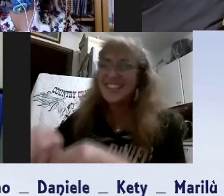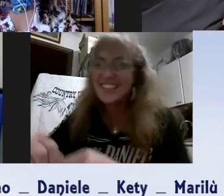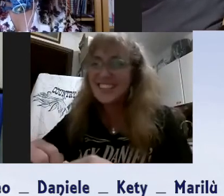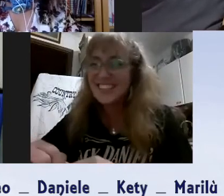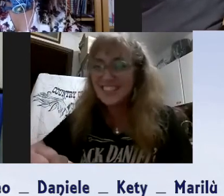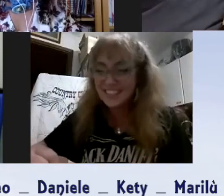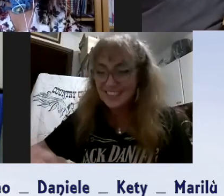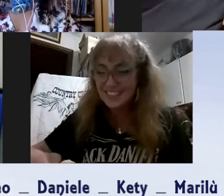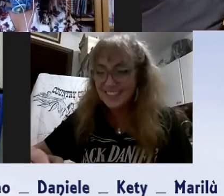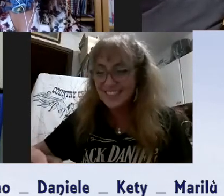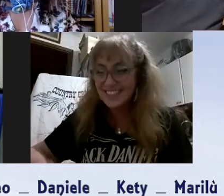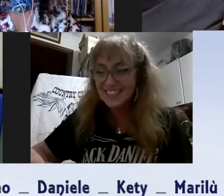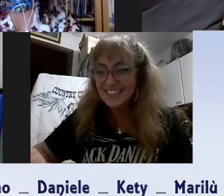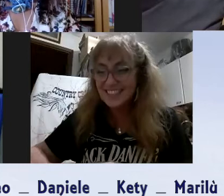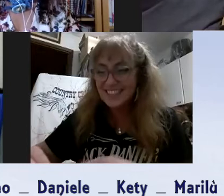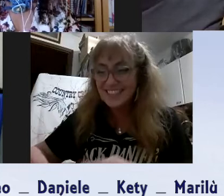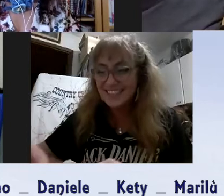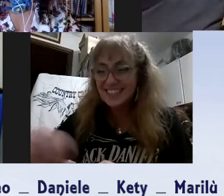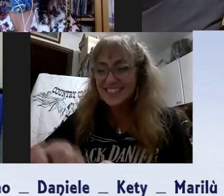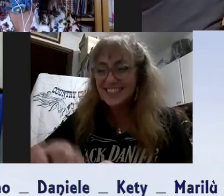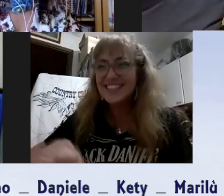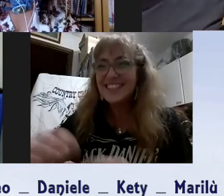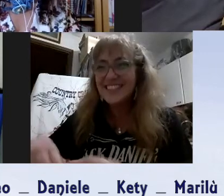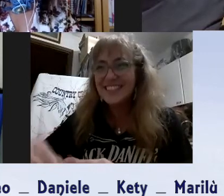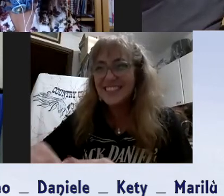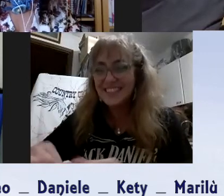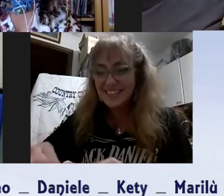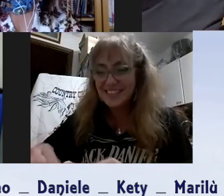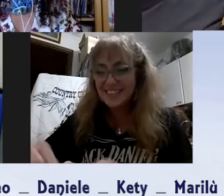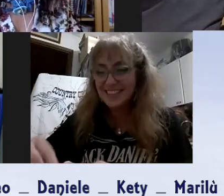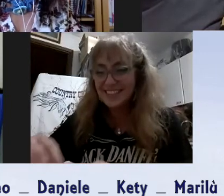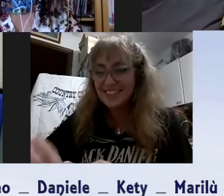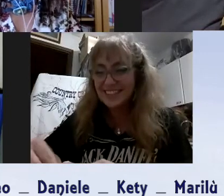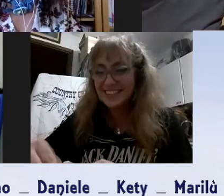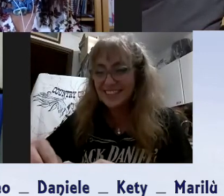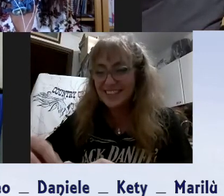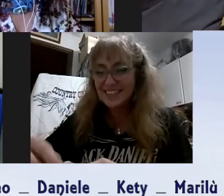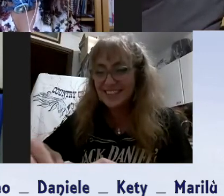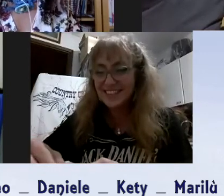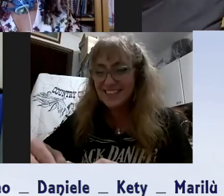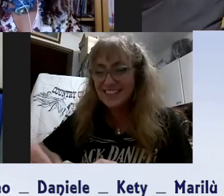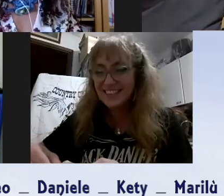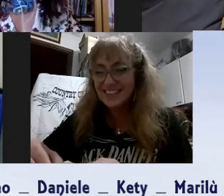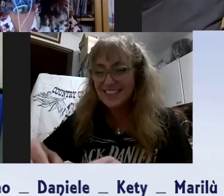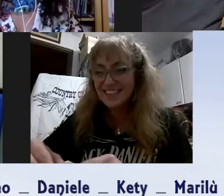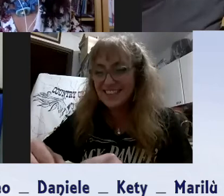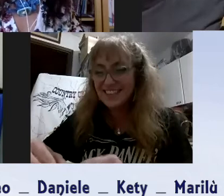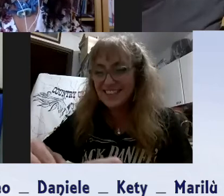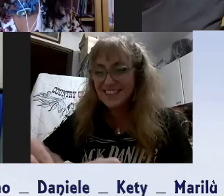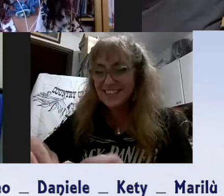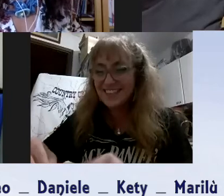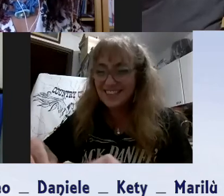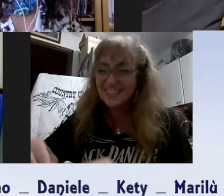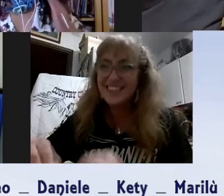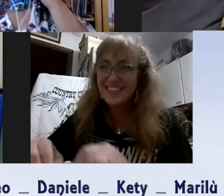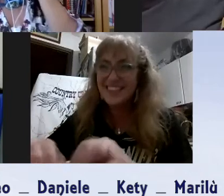ora della notte dalle discoteche, c'era rigorosamente il pistop dal piedarolo col crescione e di seguito col